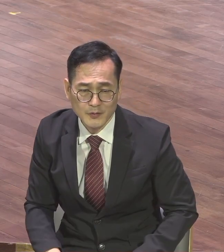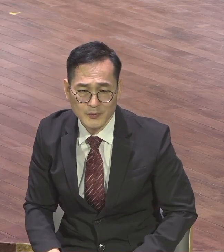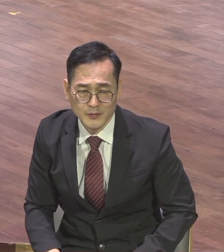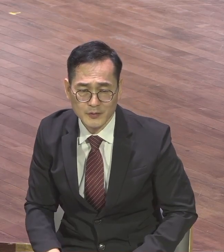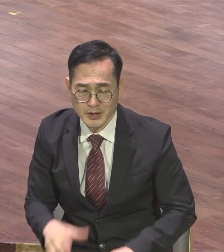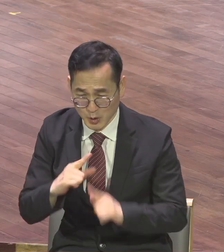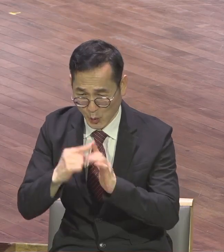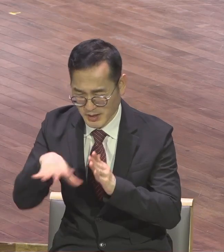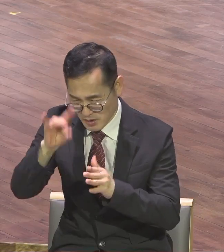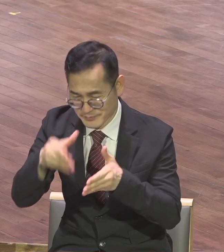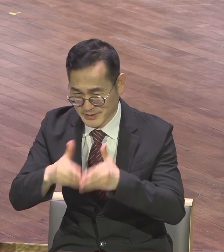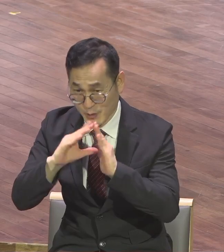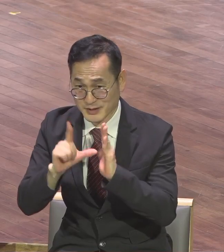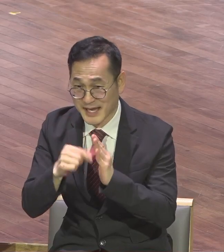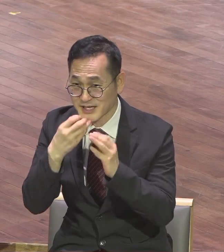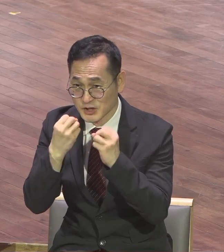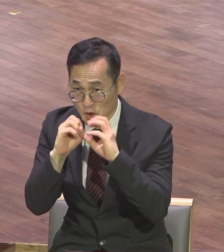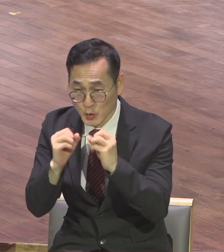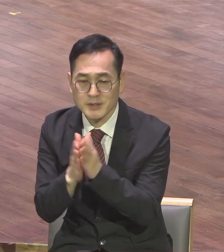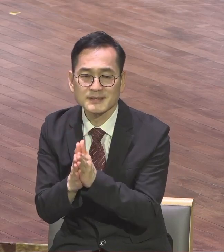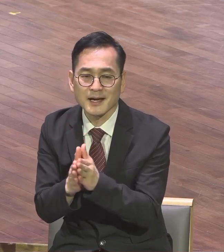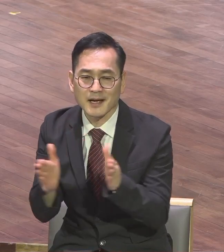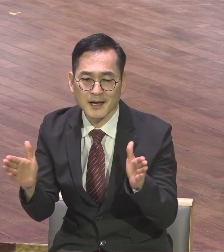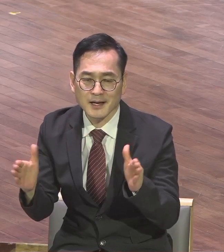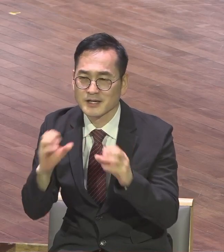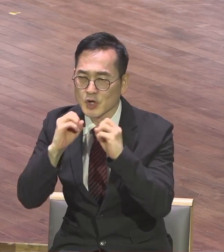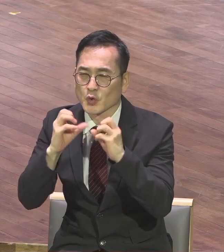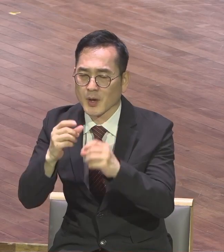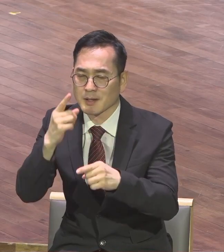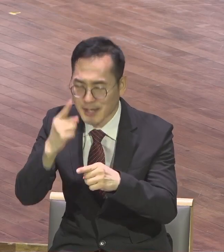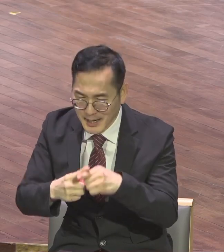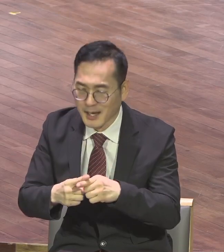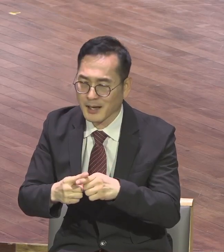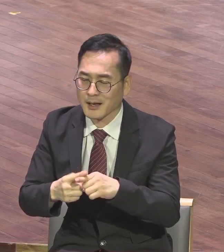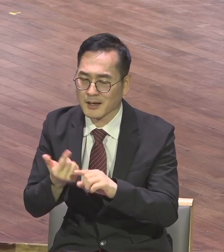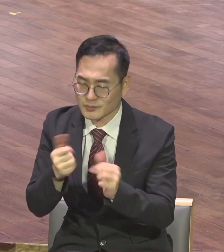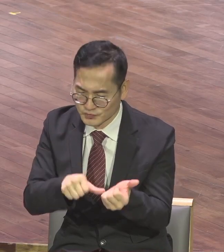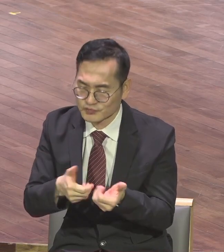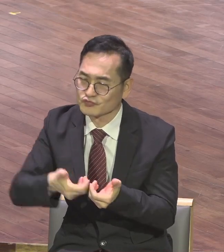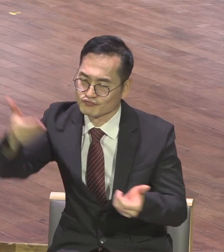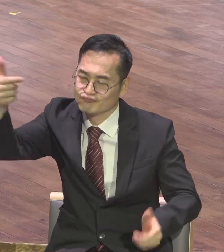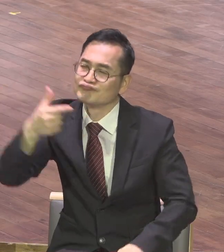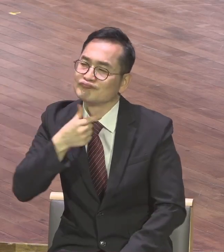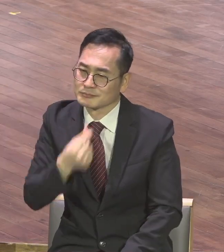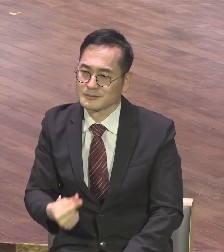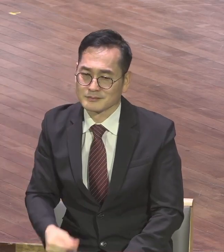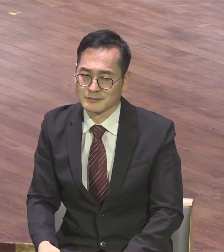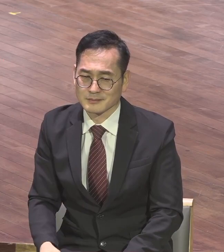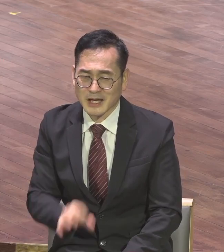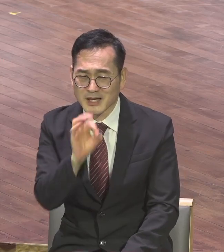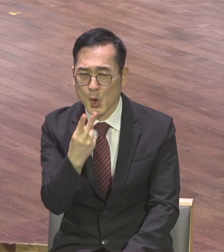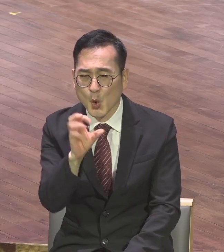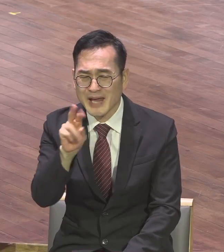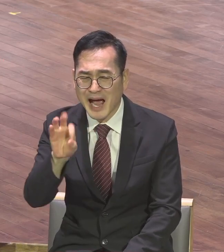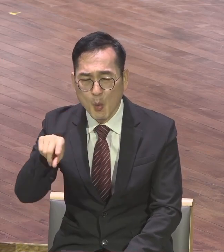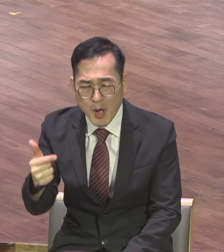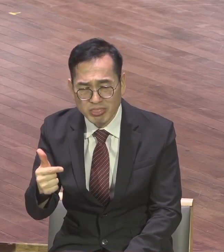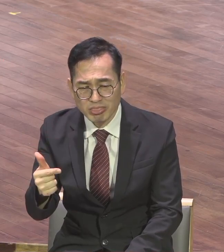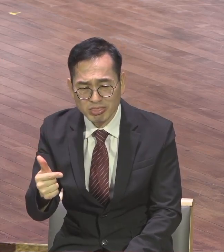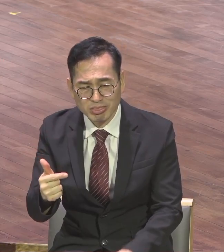개척할 때 선교를 시작했으니까 선교 현장에서 나를 데려가십시오. 요양원에 데려가지 말고